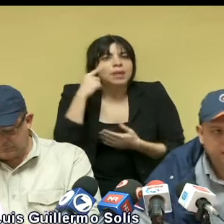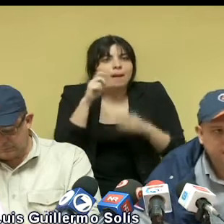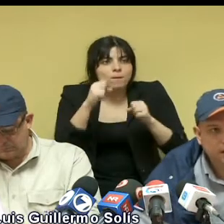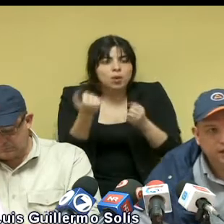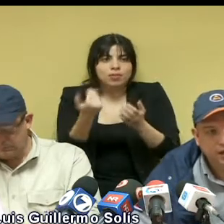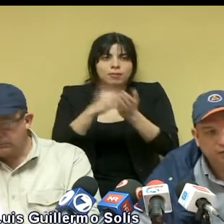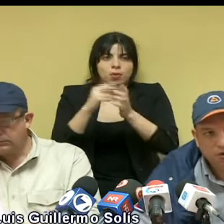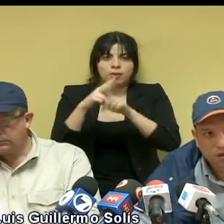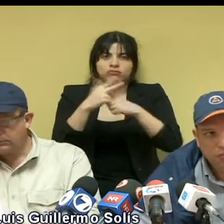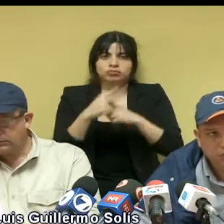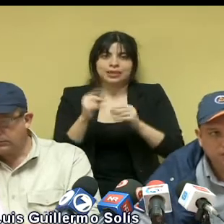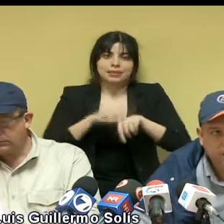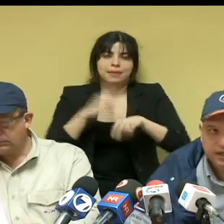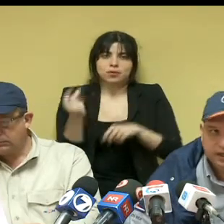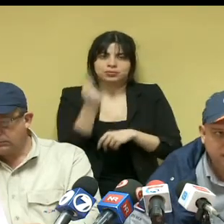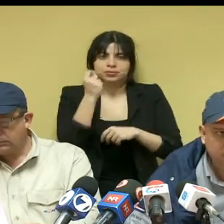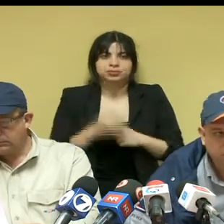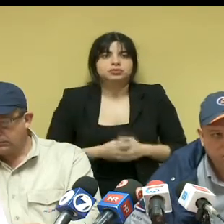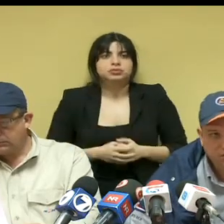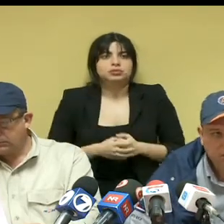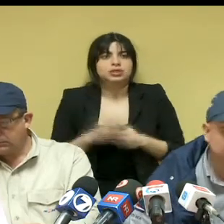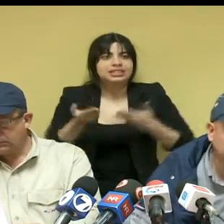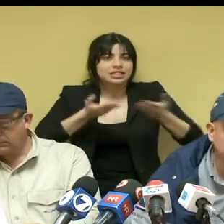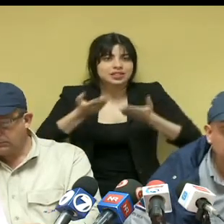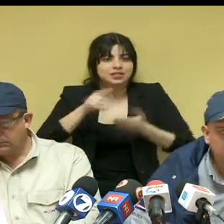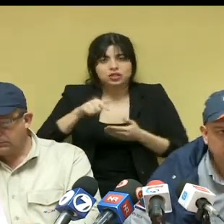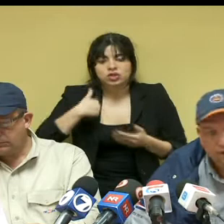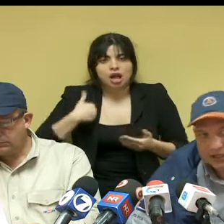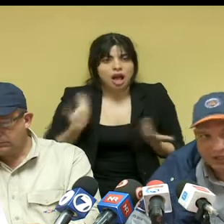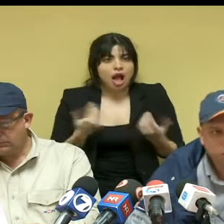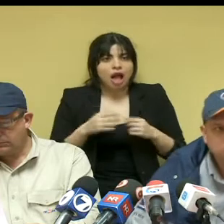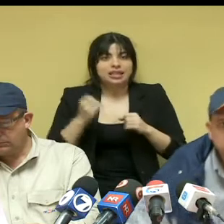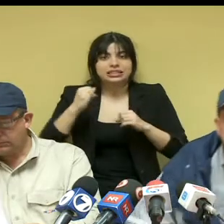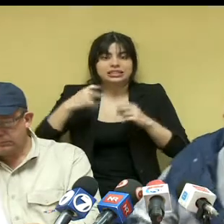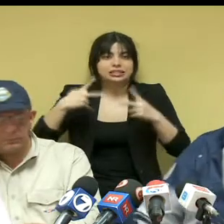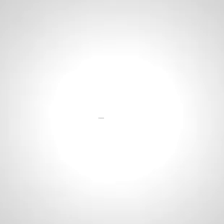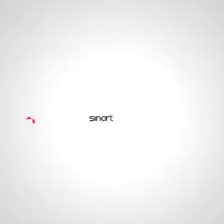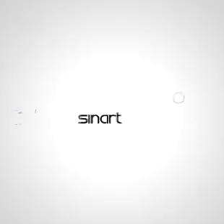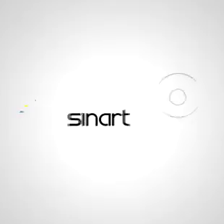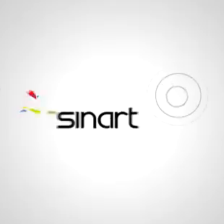restablezcan en el menor tiempo posible los servicios que estén inhabilitados.